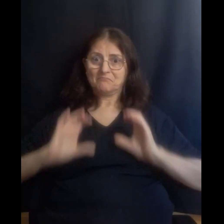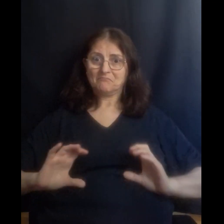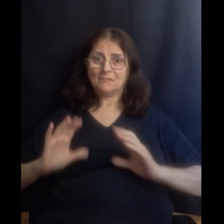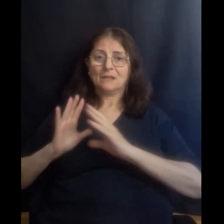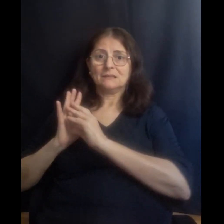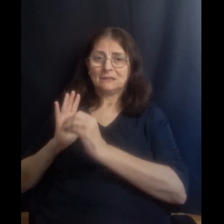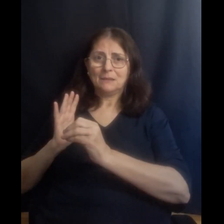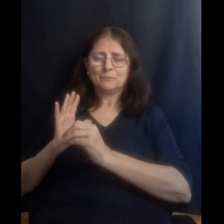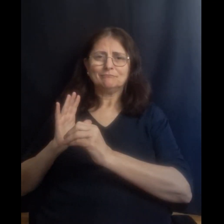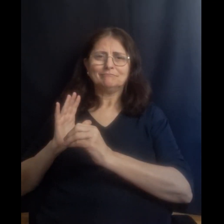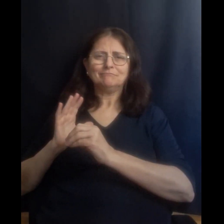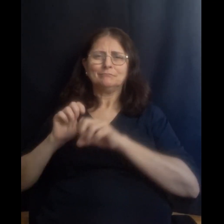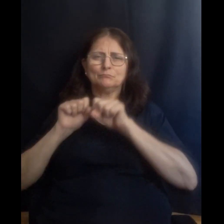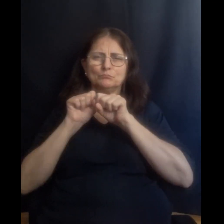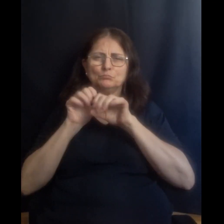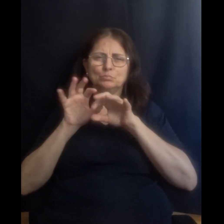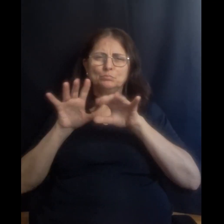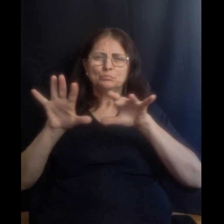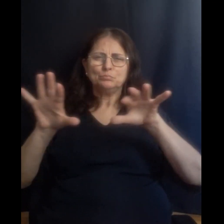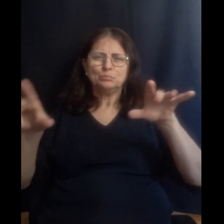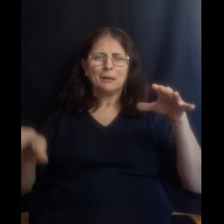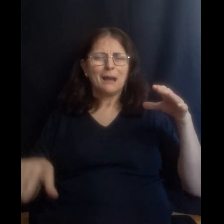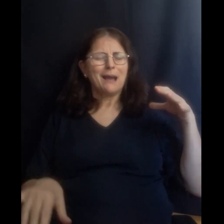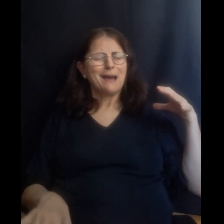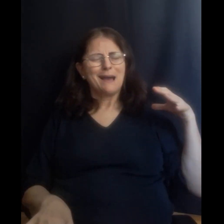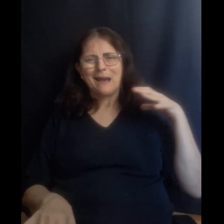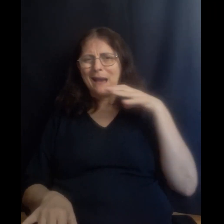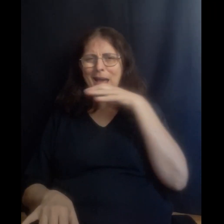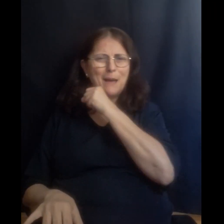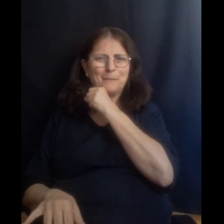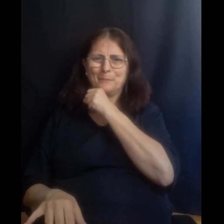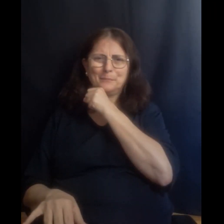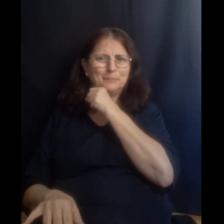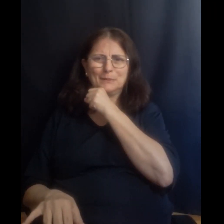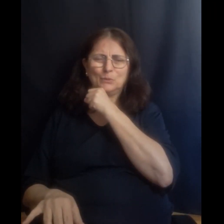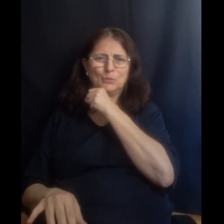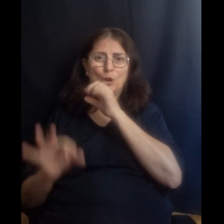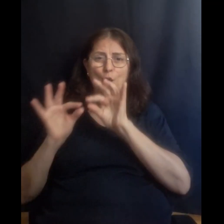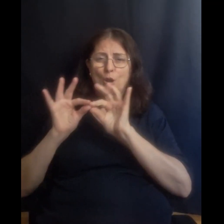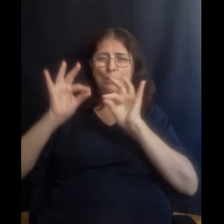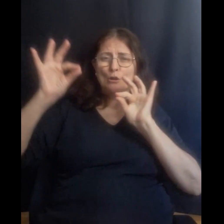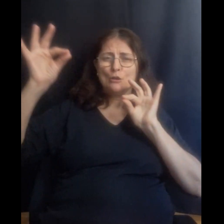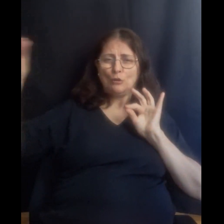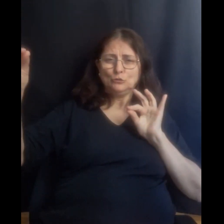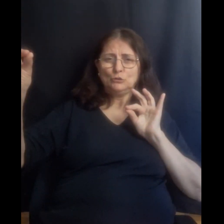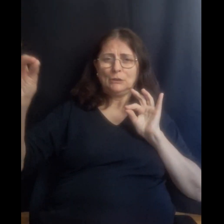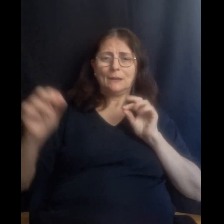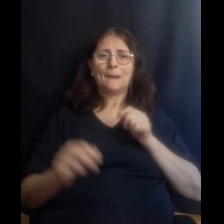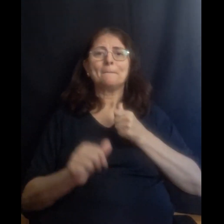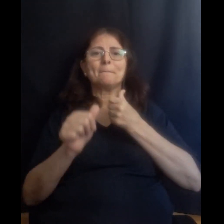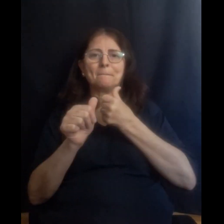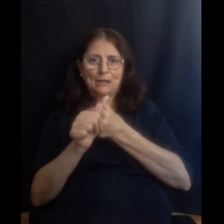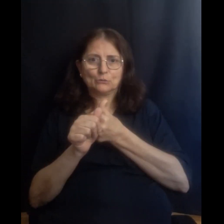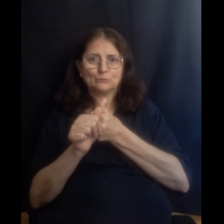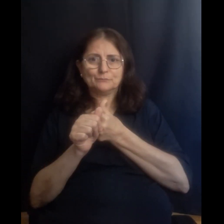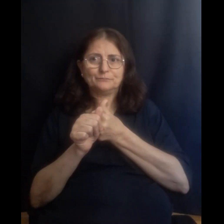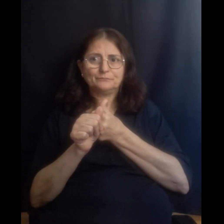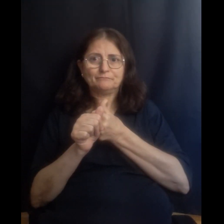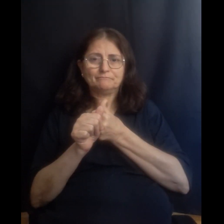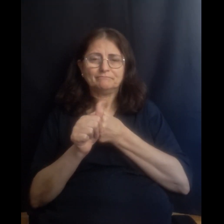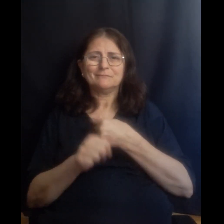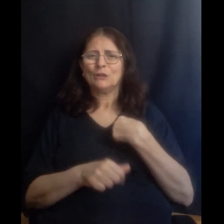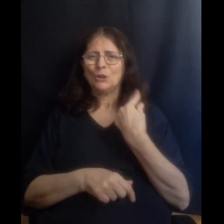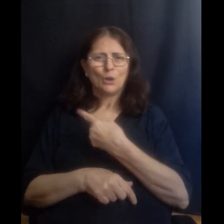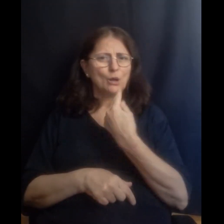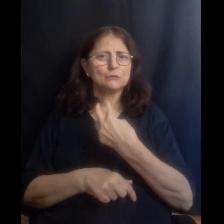uma força que repercute de maneira imediata, longe ou perto de nós. E